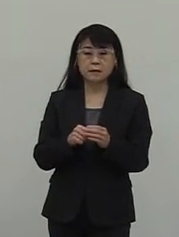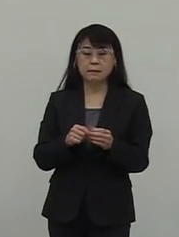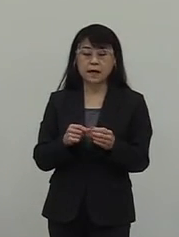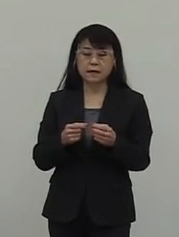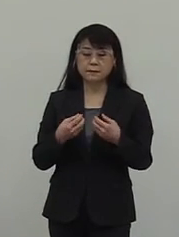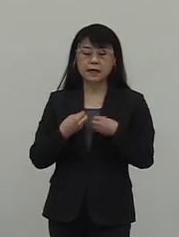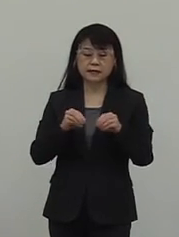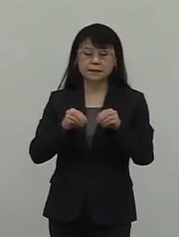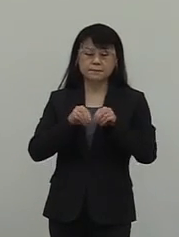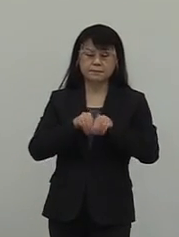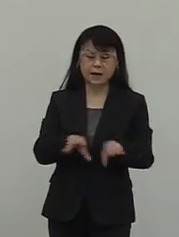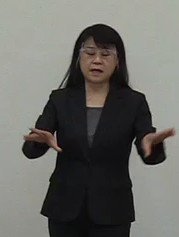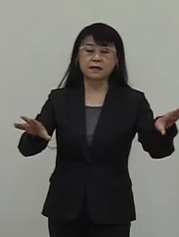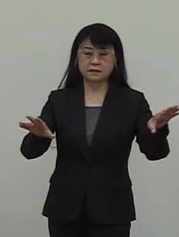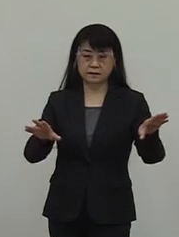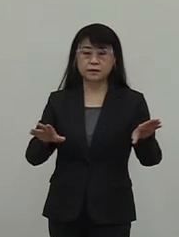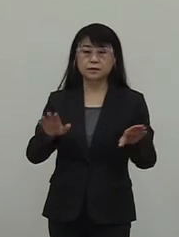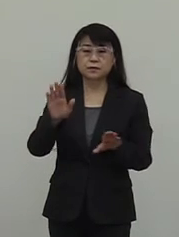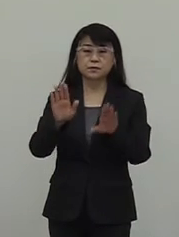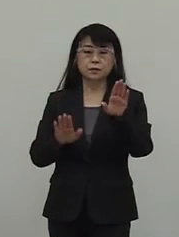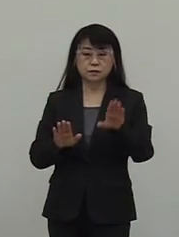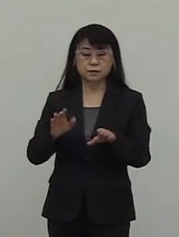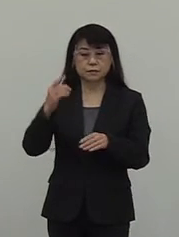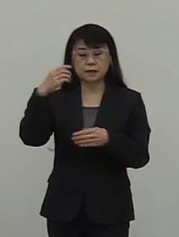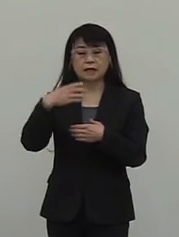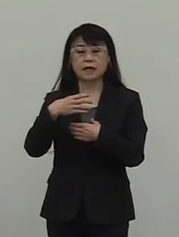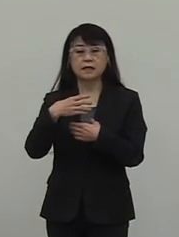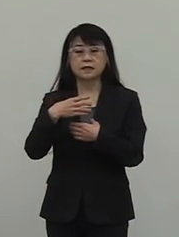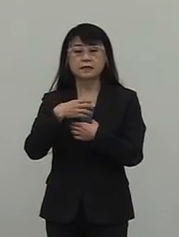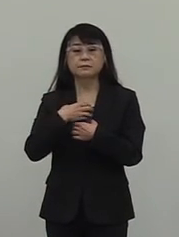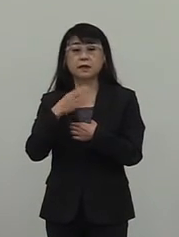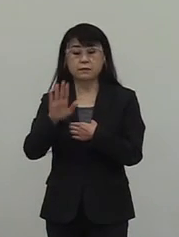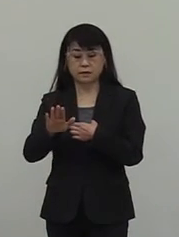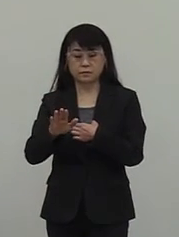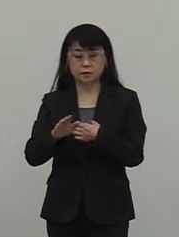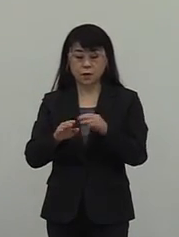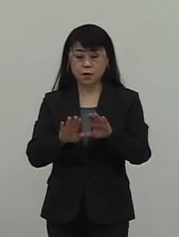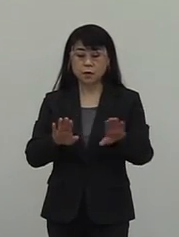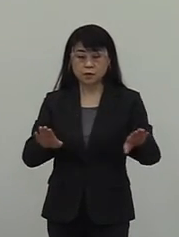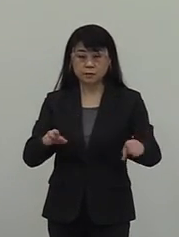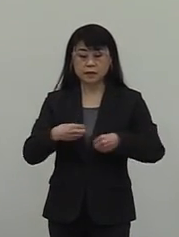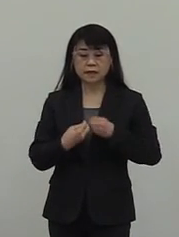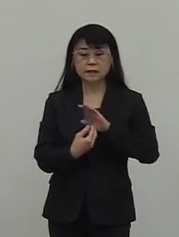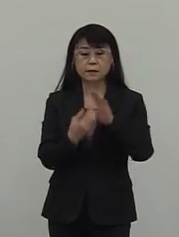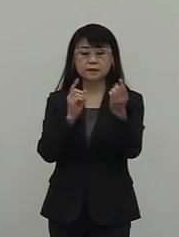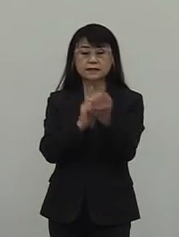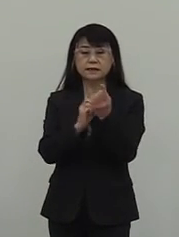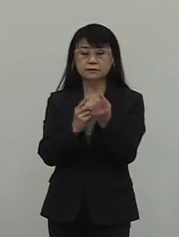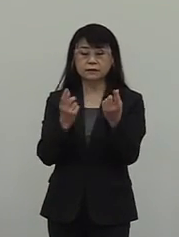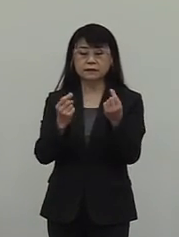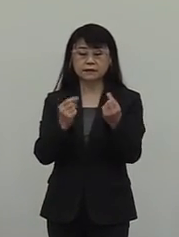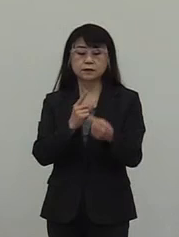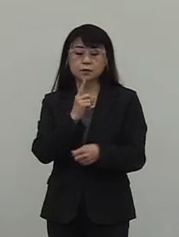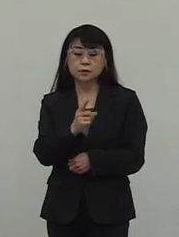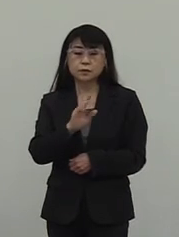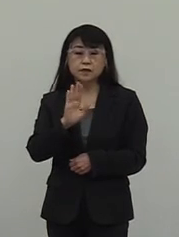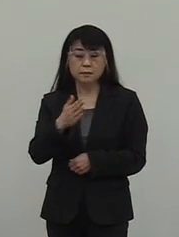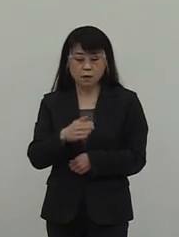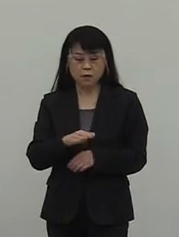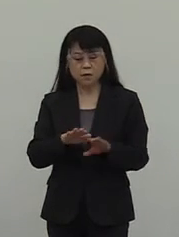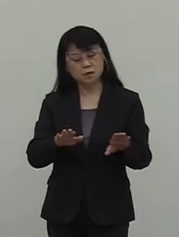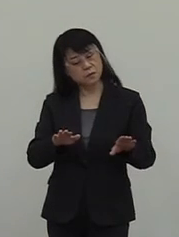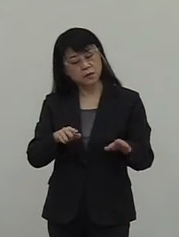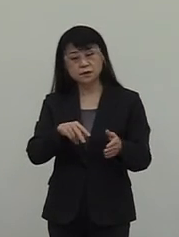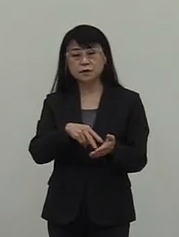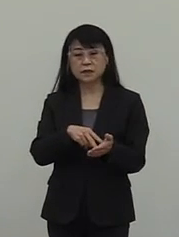。まあ、お子さんたちにですね、あの感染対策をきちんと徹底しろと言ってもなかなか